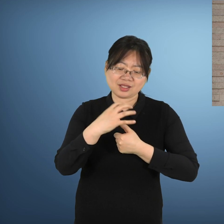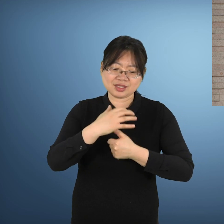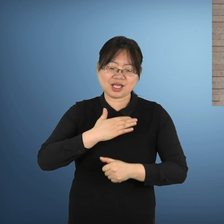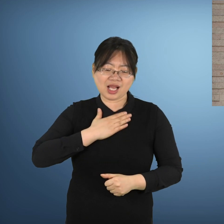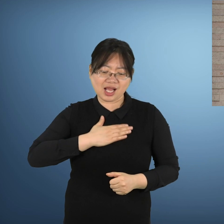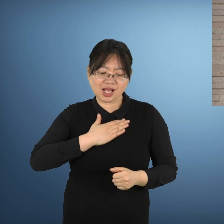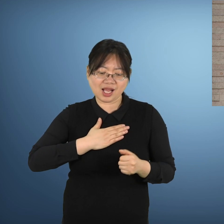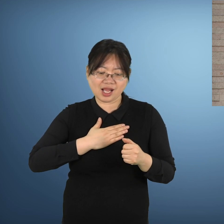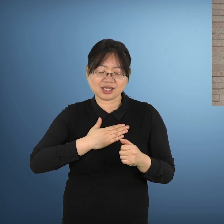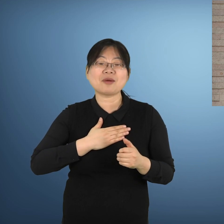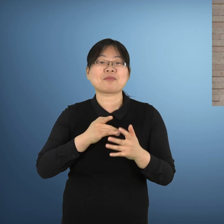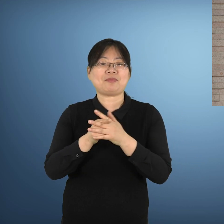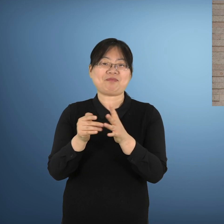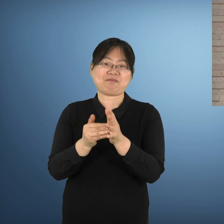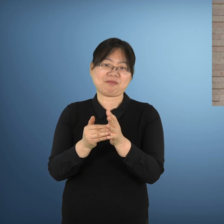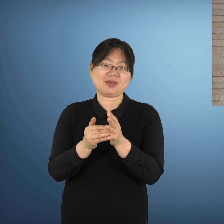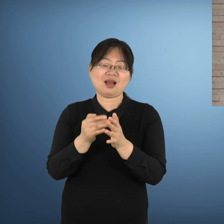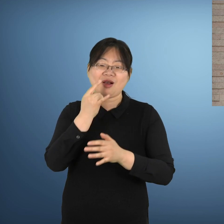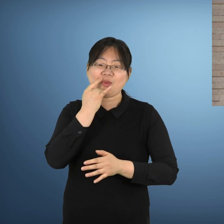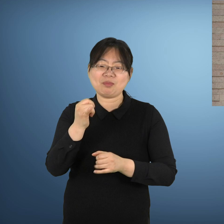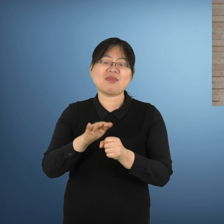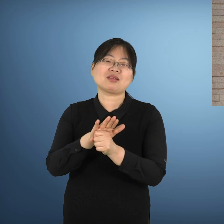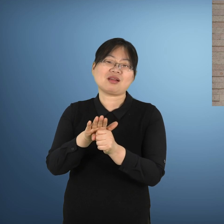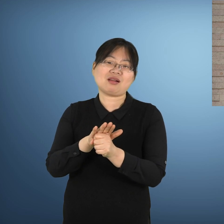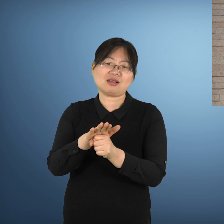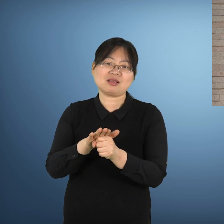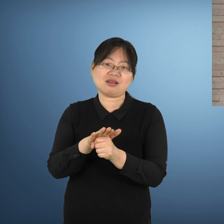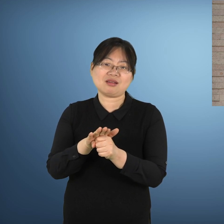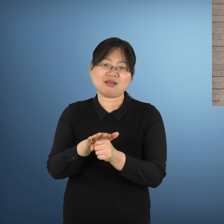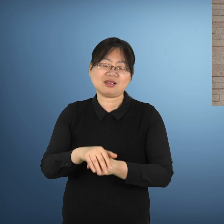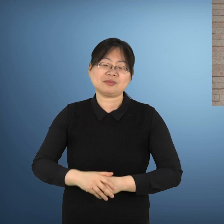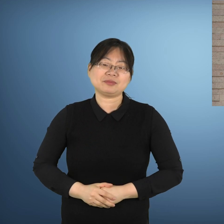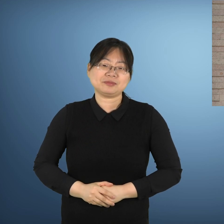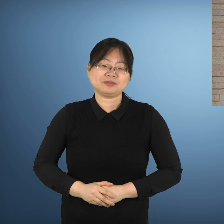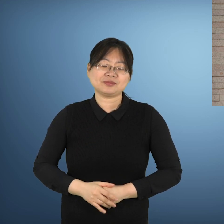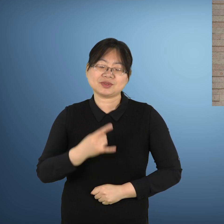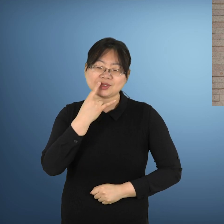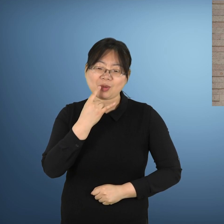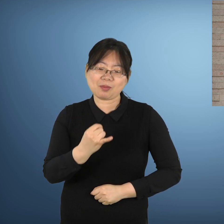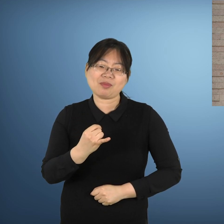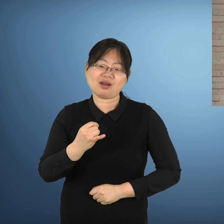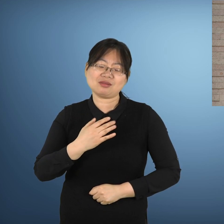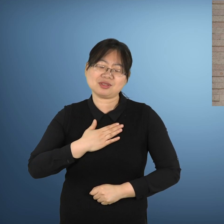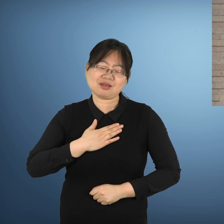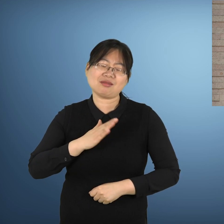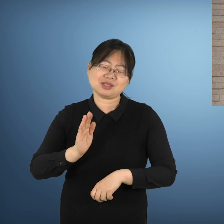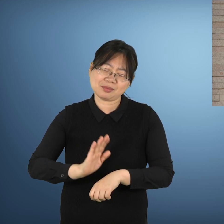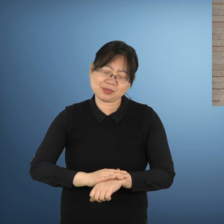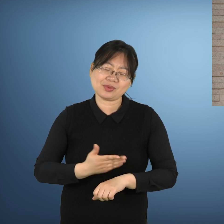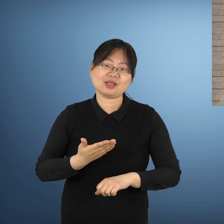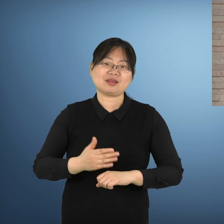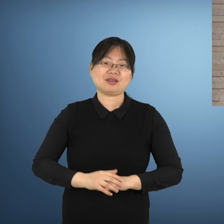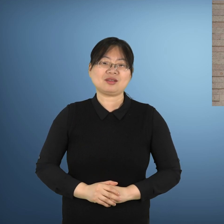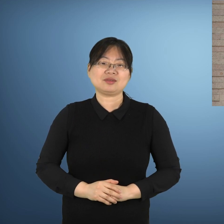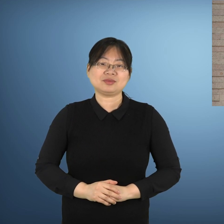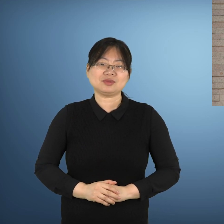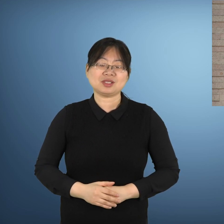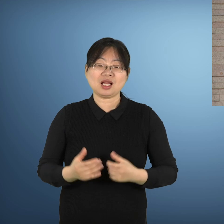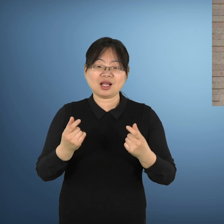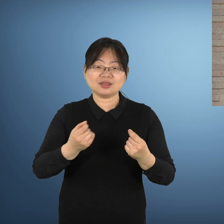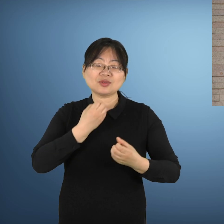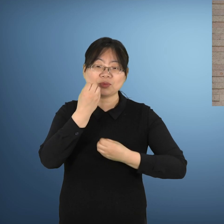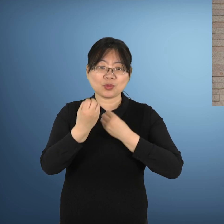아시고 엄마 사랑해요. 엄마 잘못했어요. 이